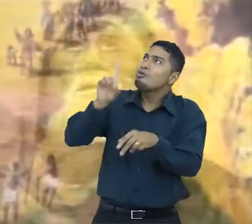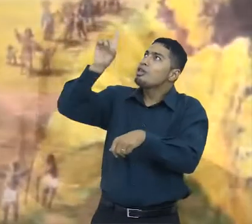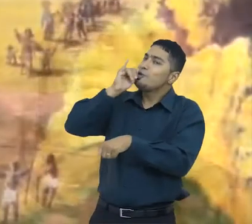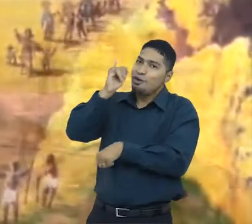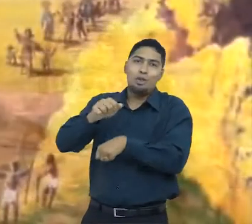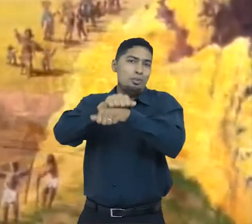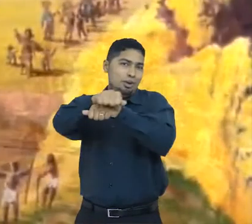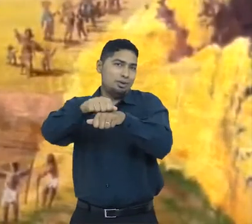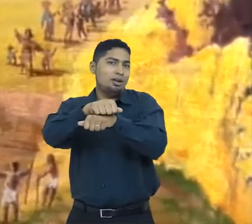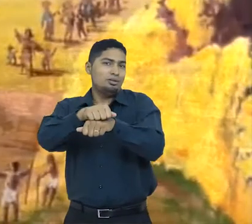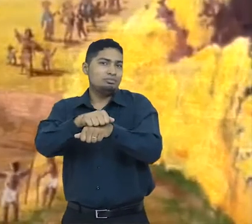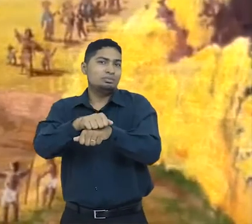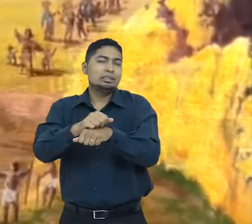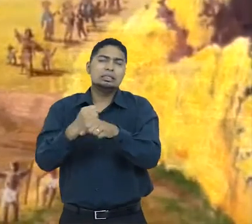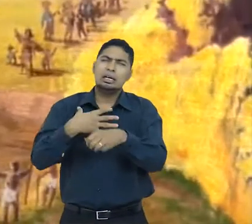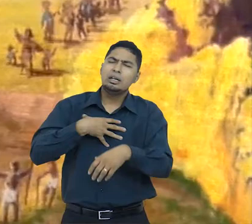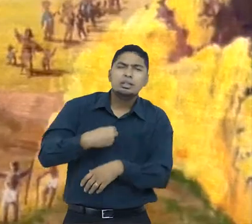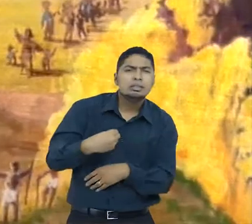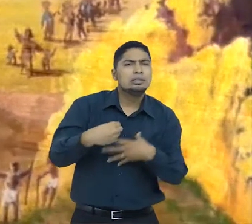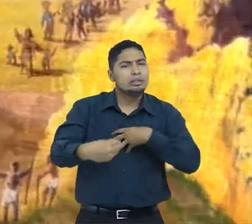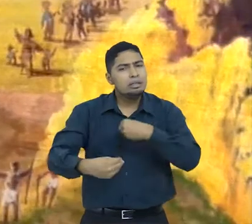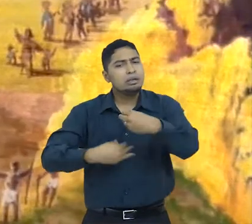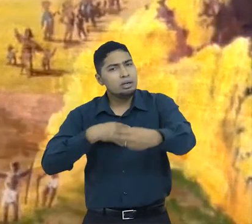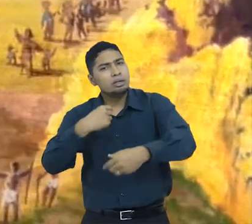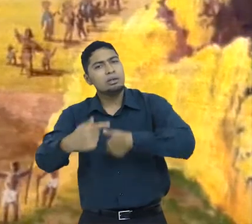foram escravizados e foi na 14ª geração que se